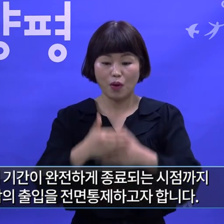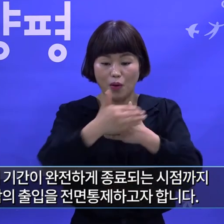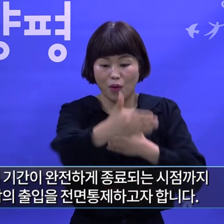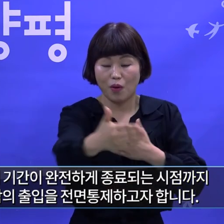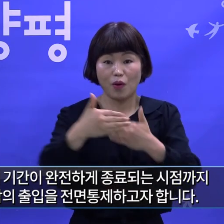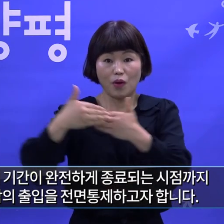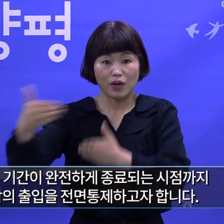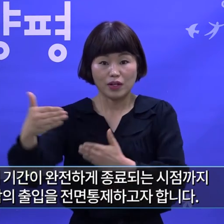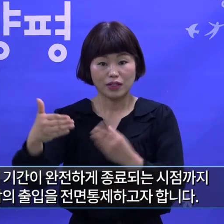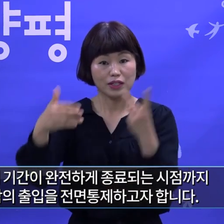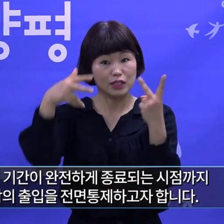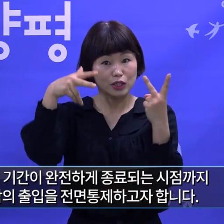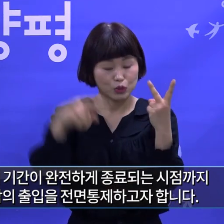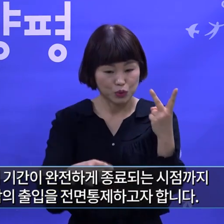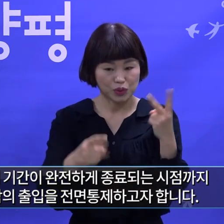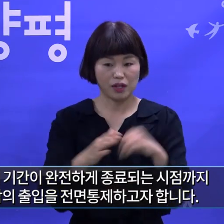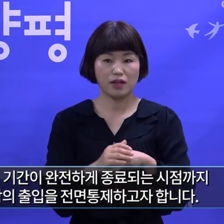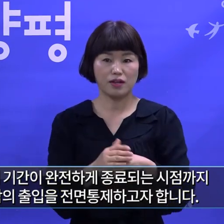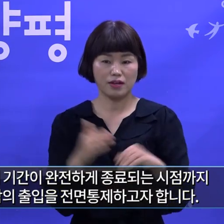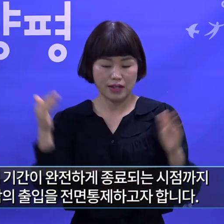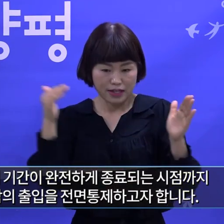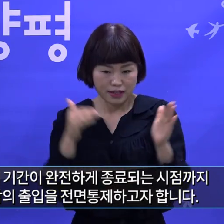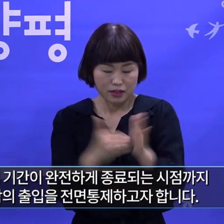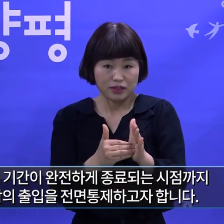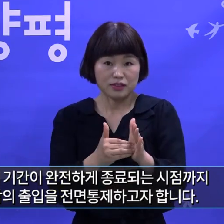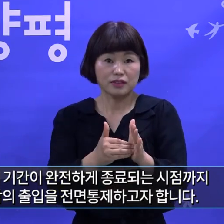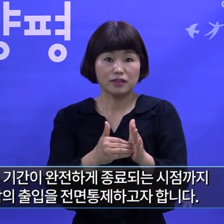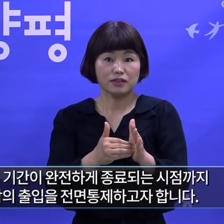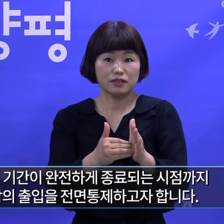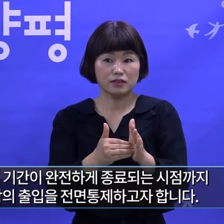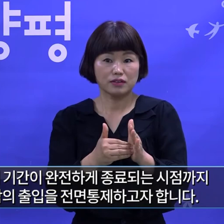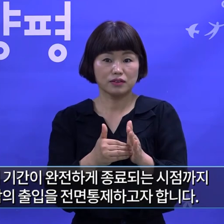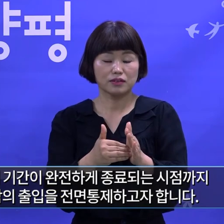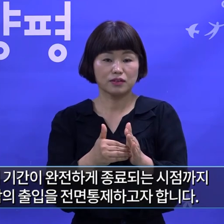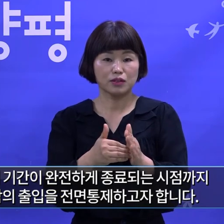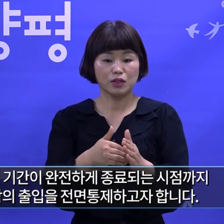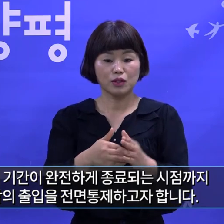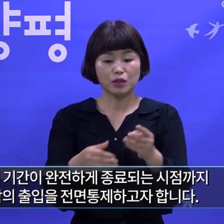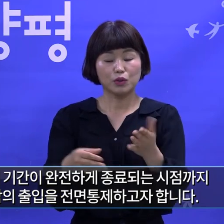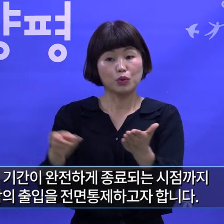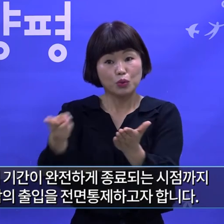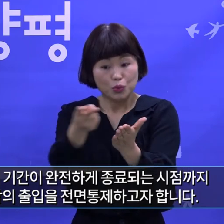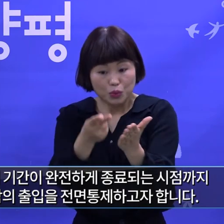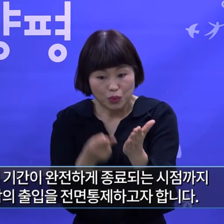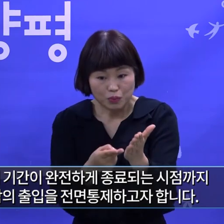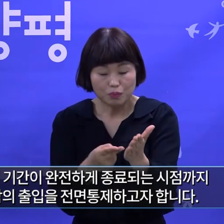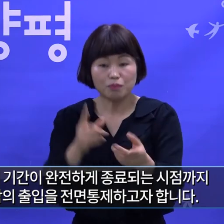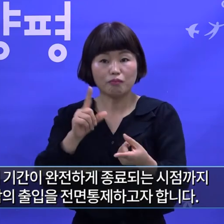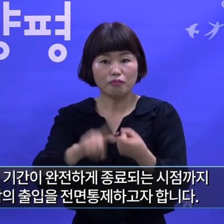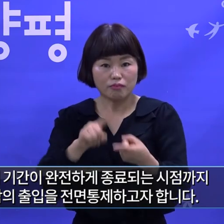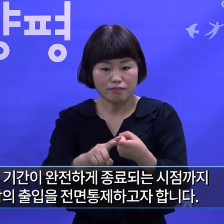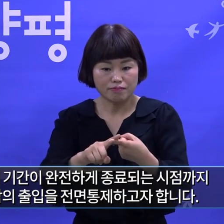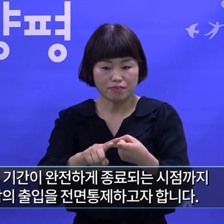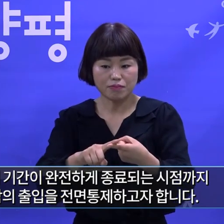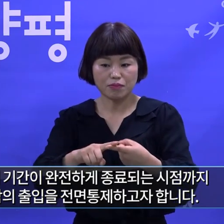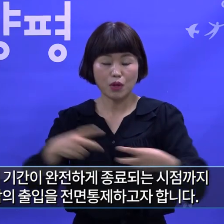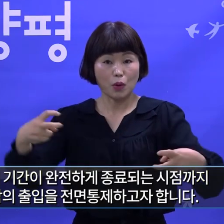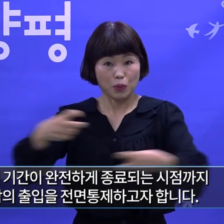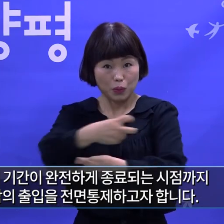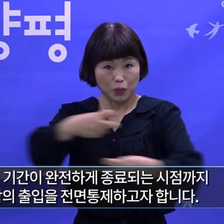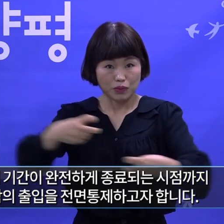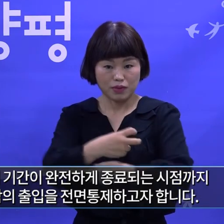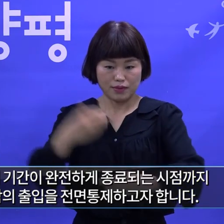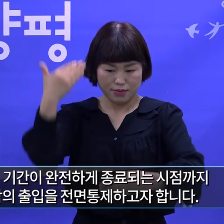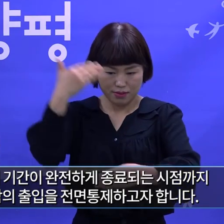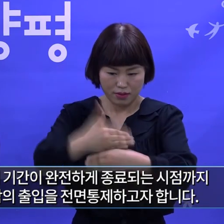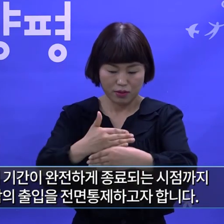기간이 완전하게 종료되는 시점까지 두물머리를 입구에 대한 교통을 차단하고